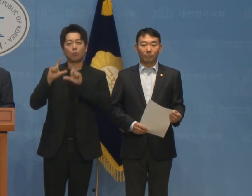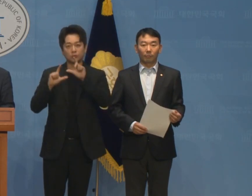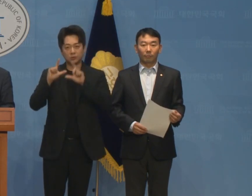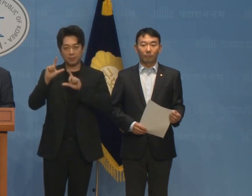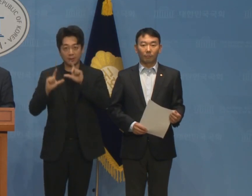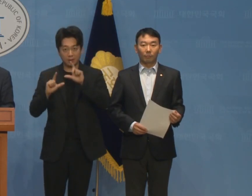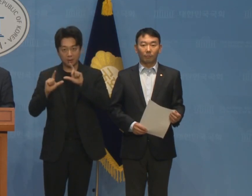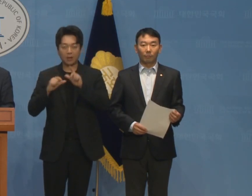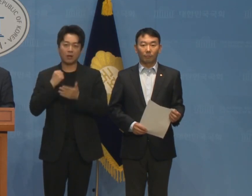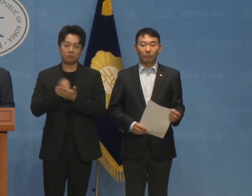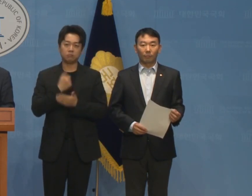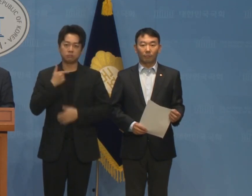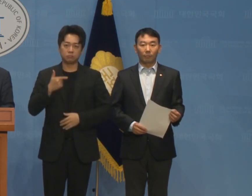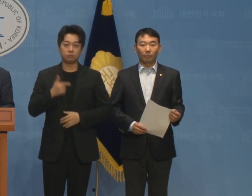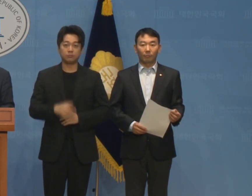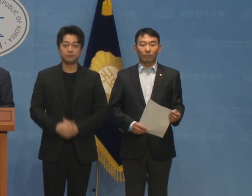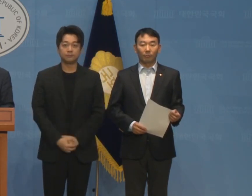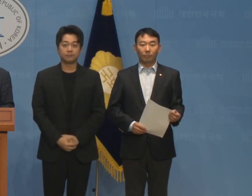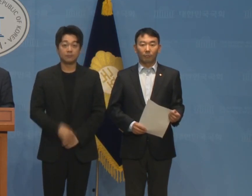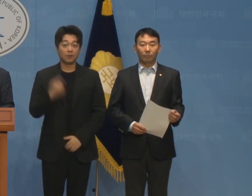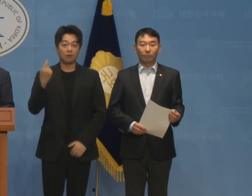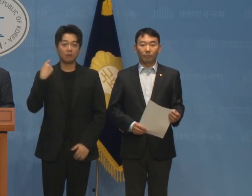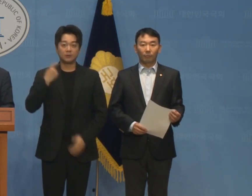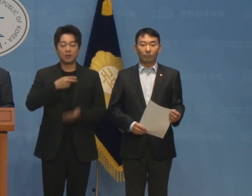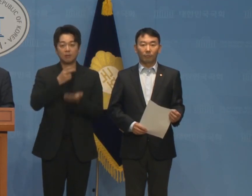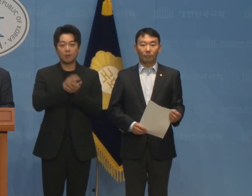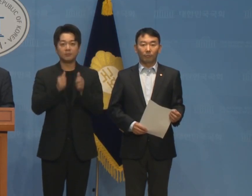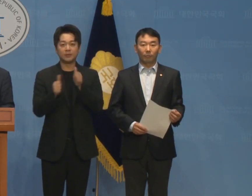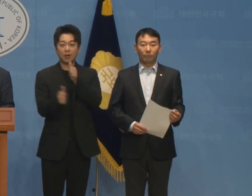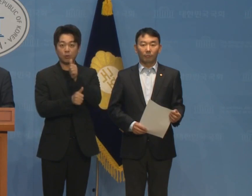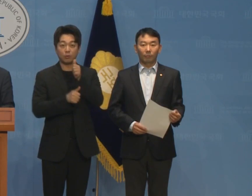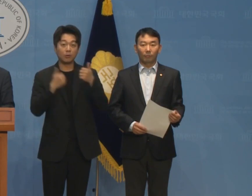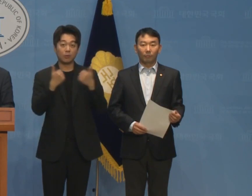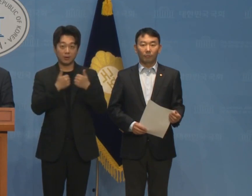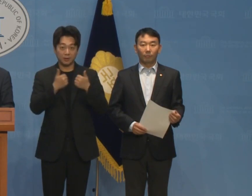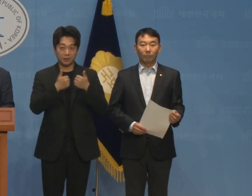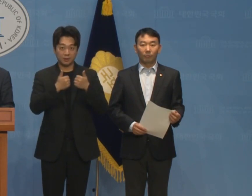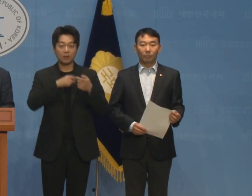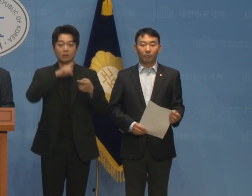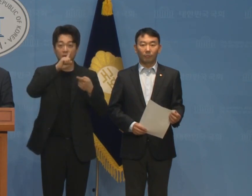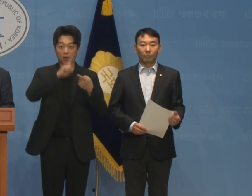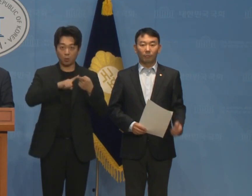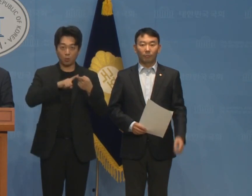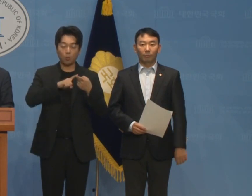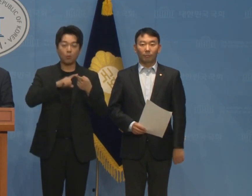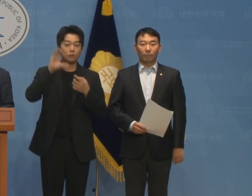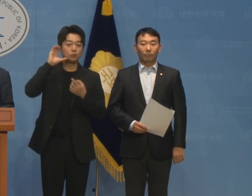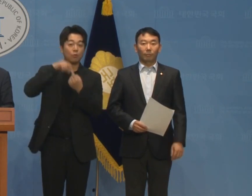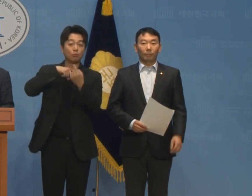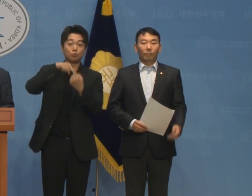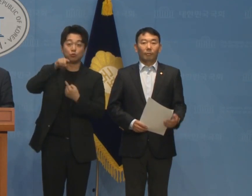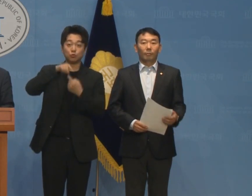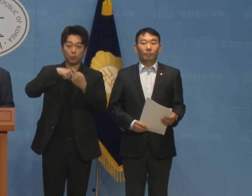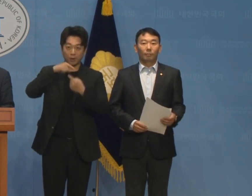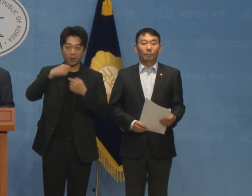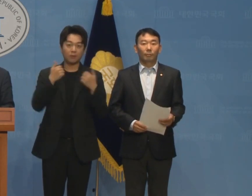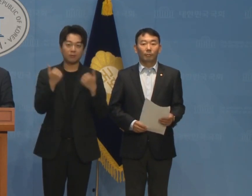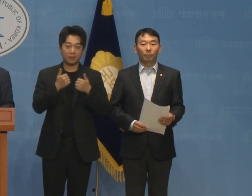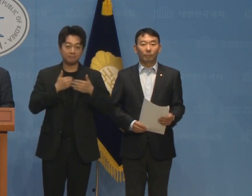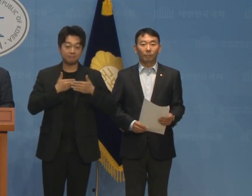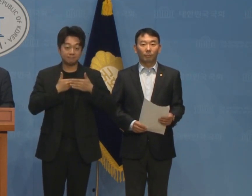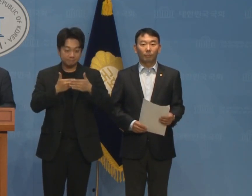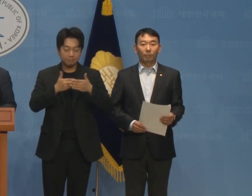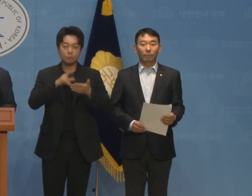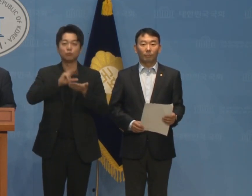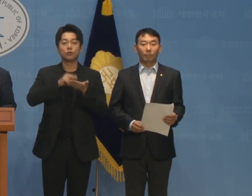표하면서 어제 저희 법사위에서 진행되었던 청문 절차 의결은 아무런